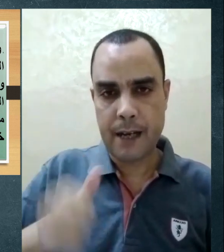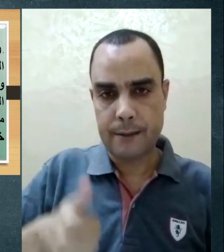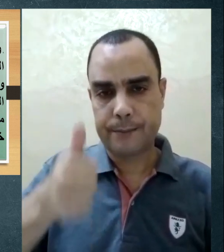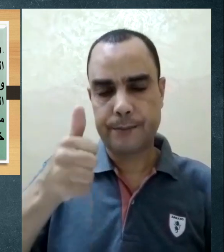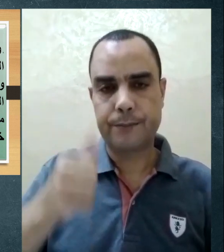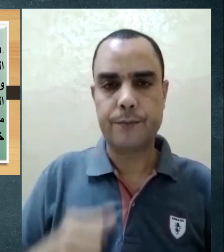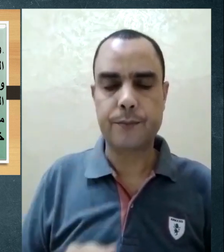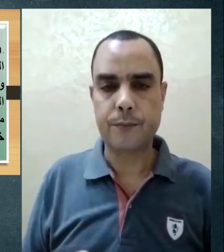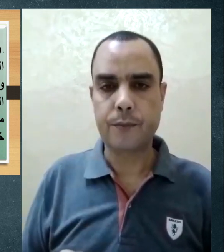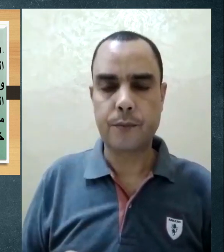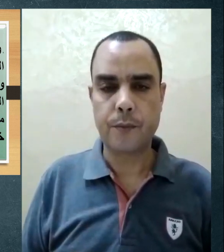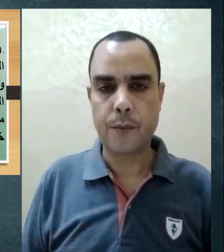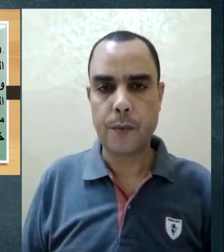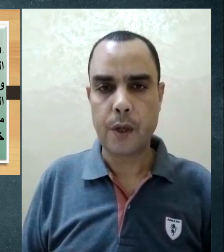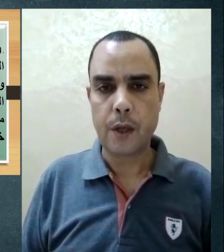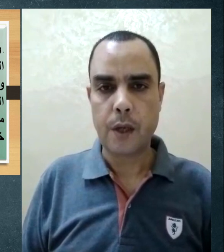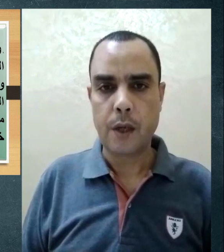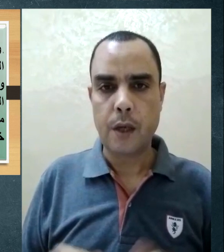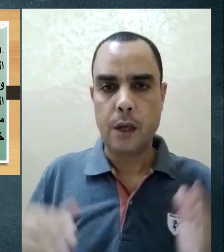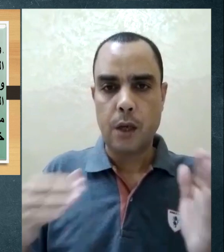بما